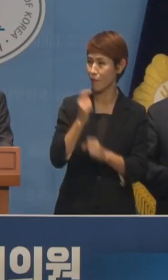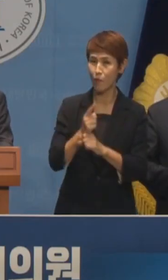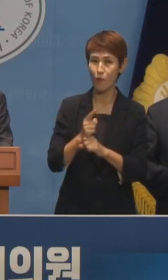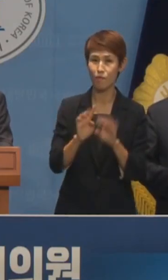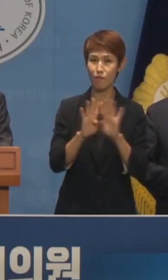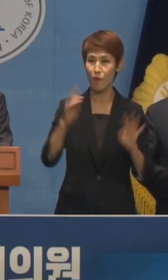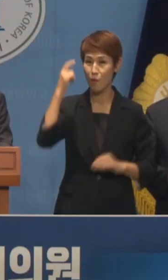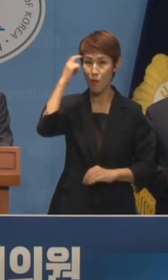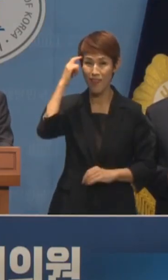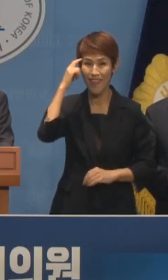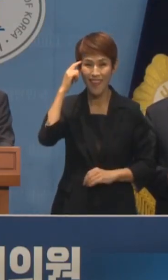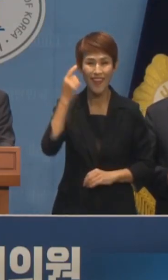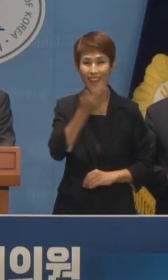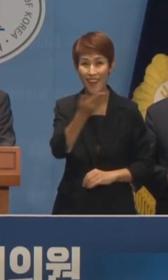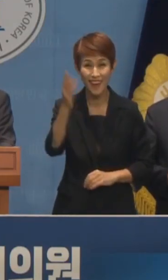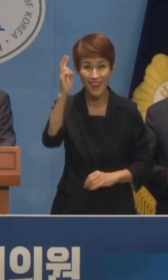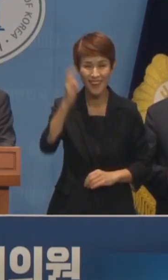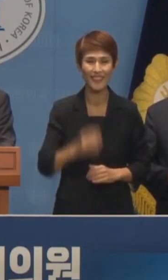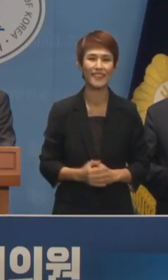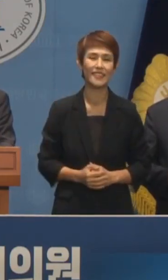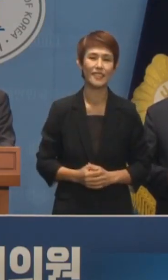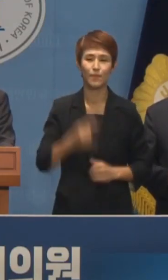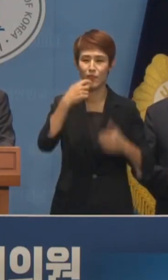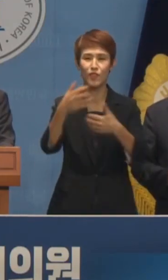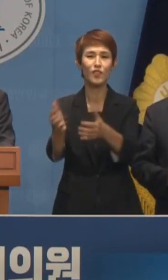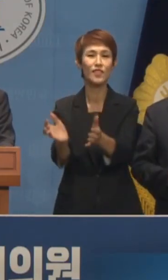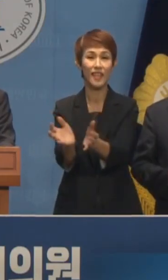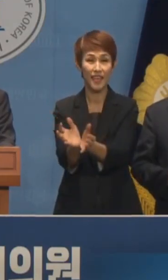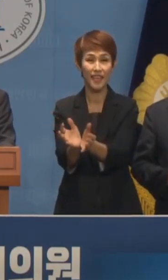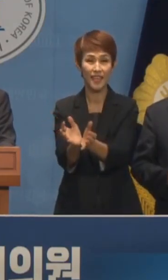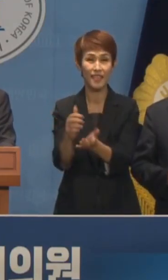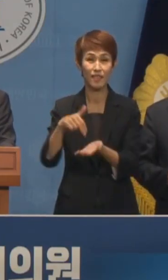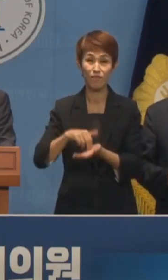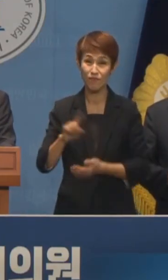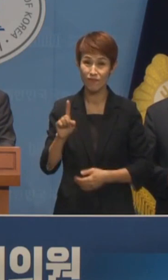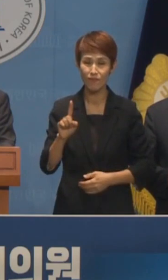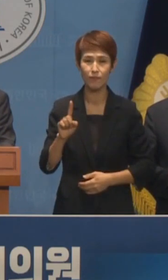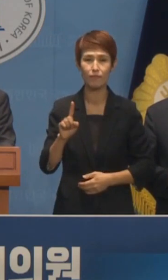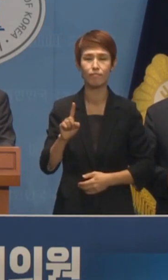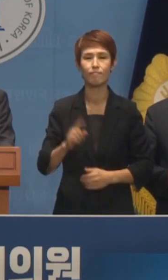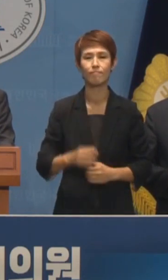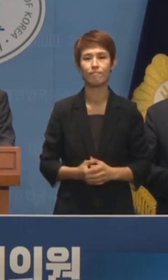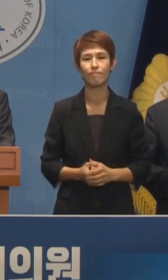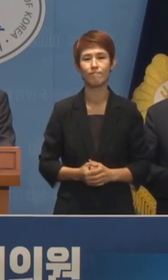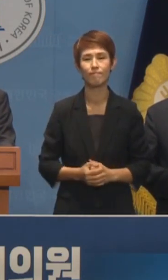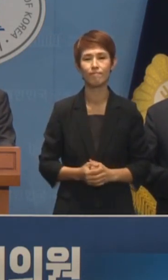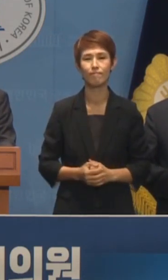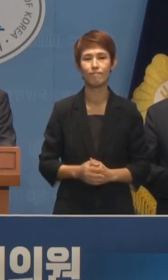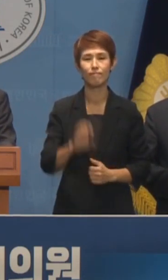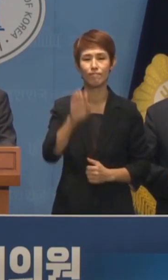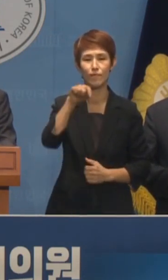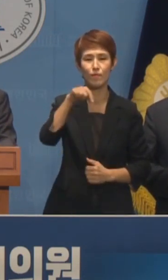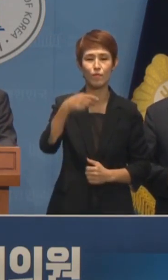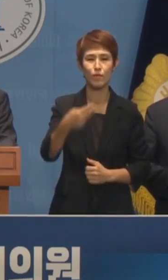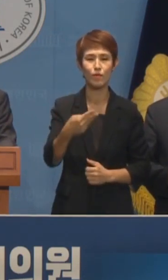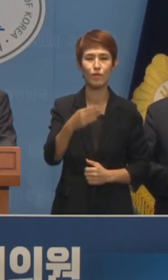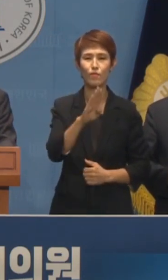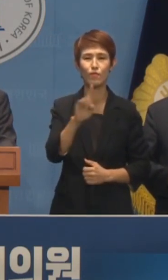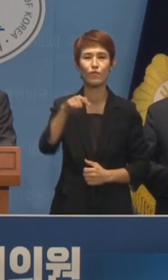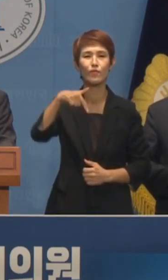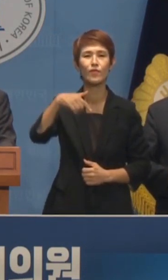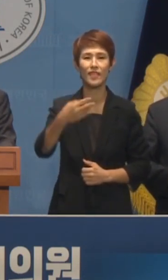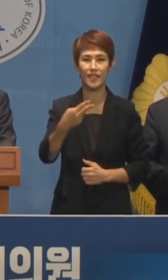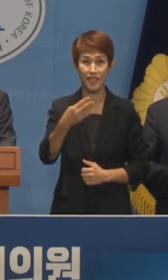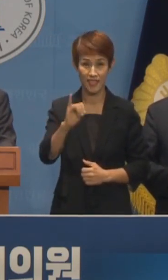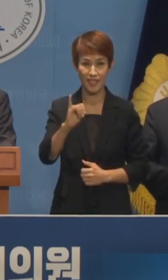의아해하시는 분들도 계실 텐데요. 더불어민주당이 그동안 풀뿌리 이제